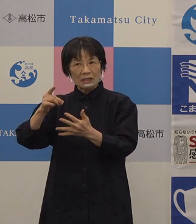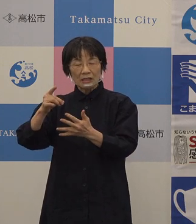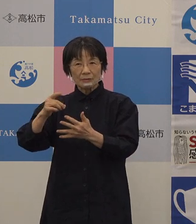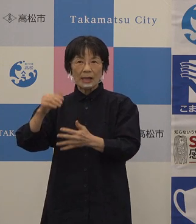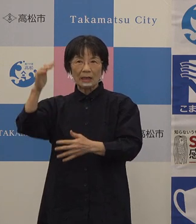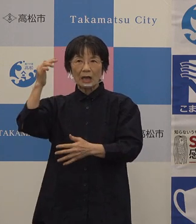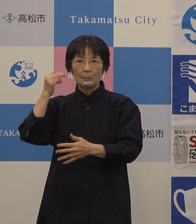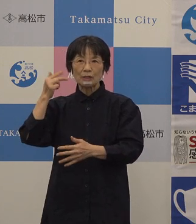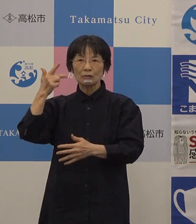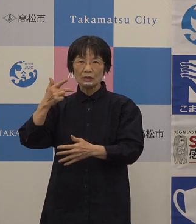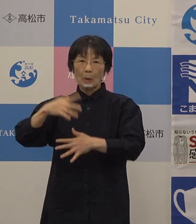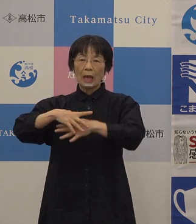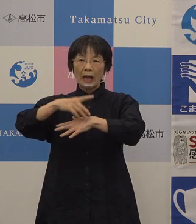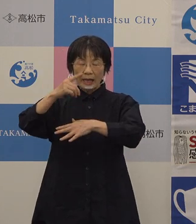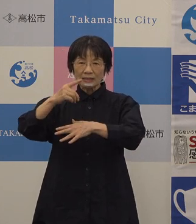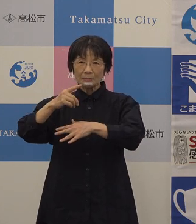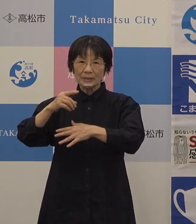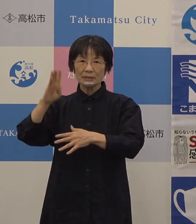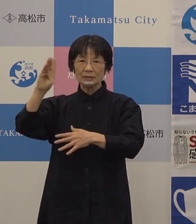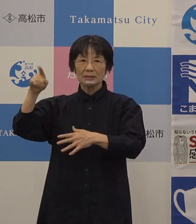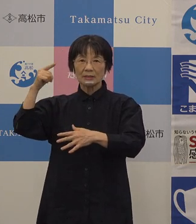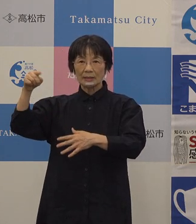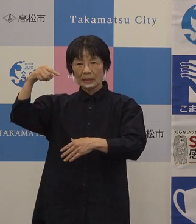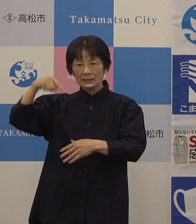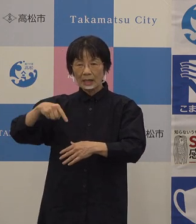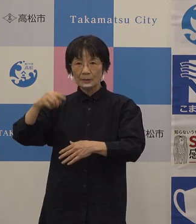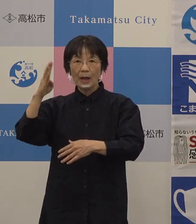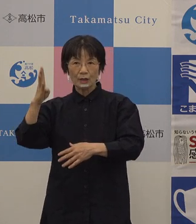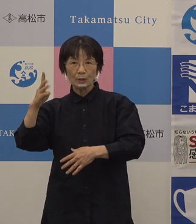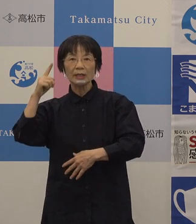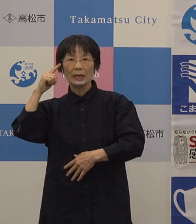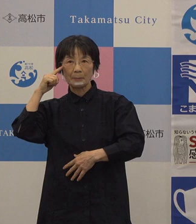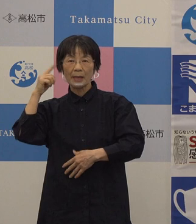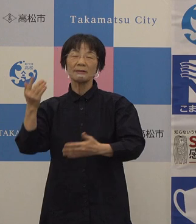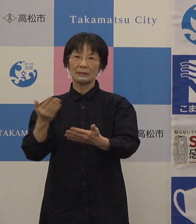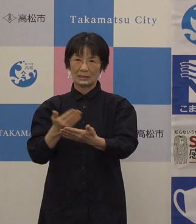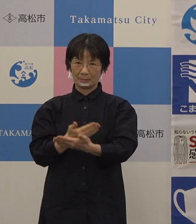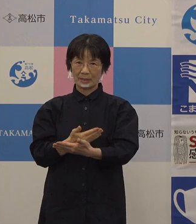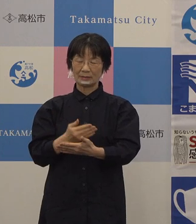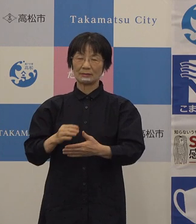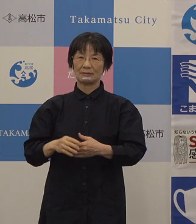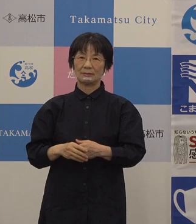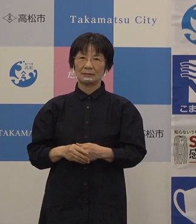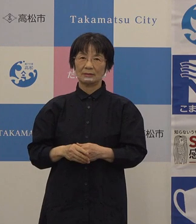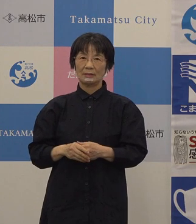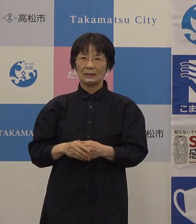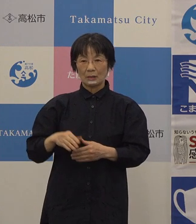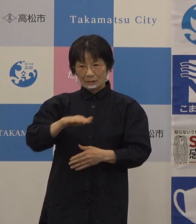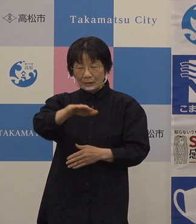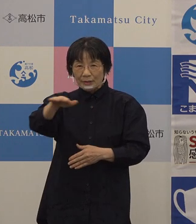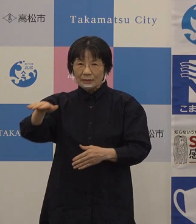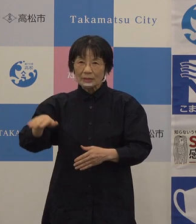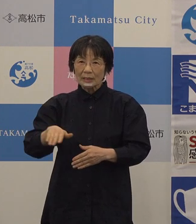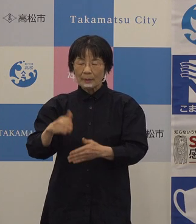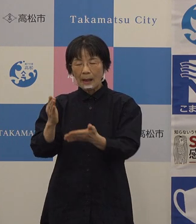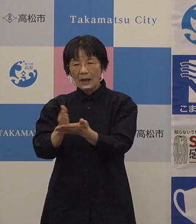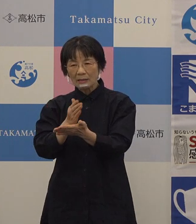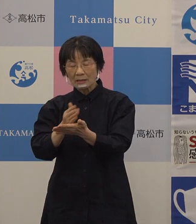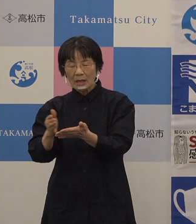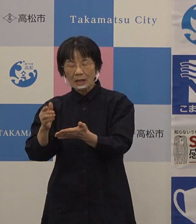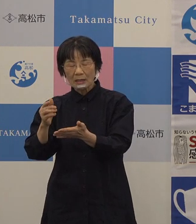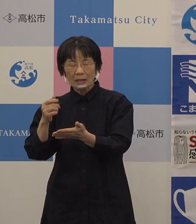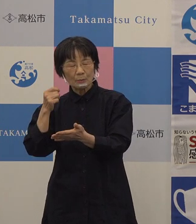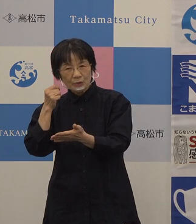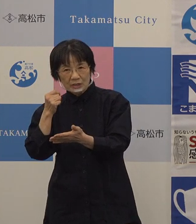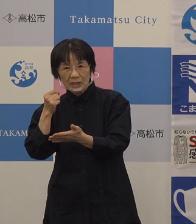では初めて、県内自治体では4例目ということでございます。市民貢献人の方々は判断能力が不十分